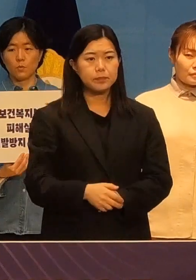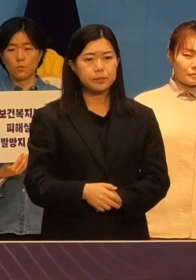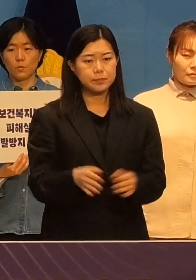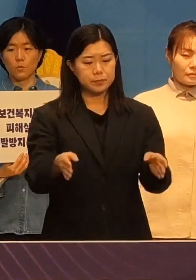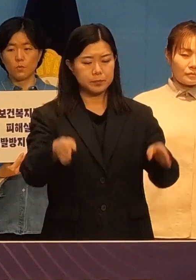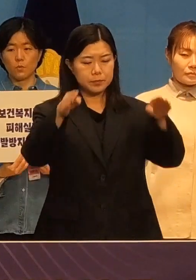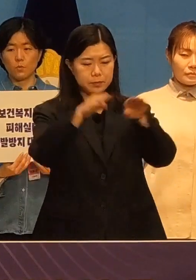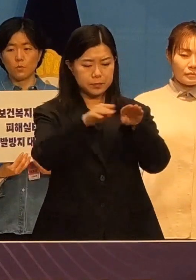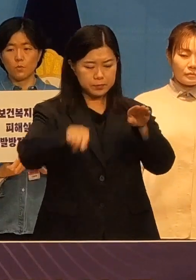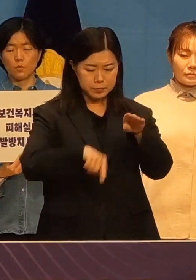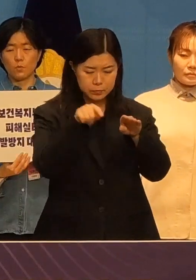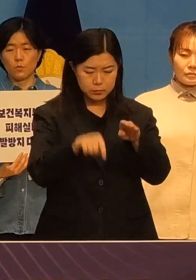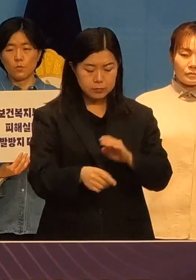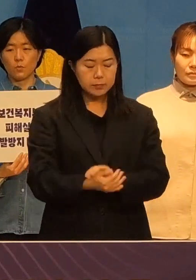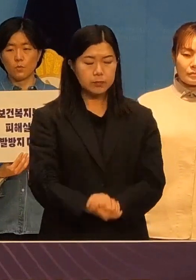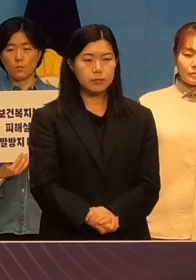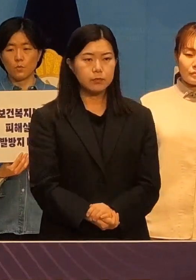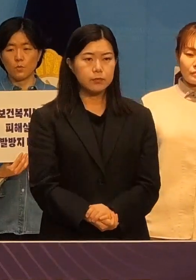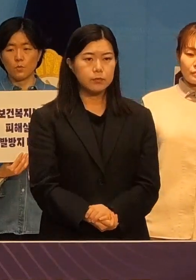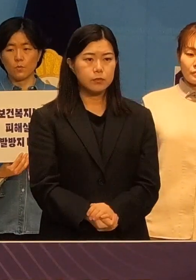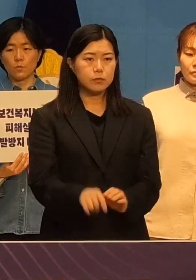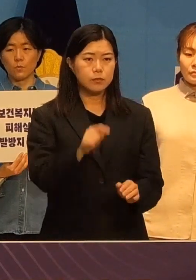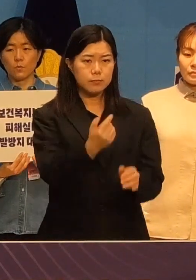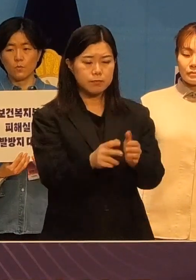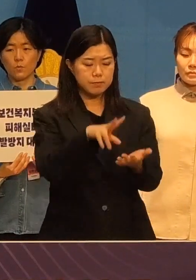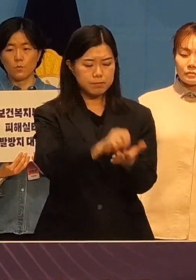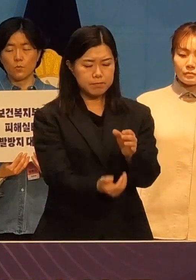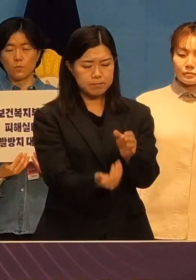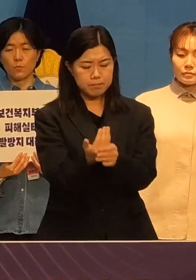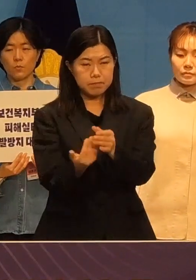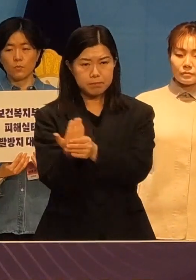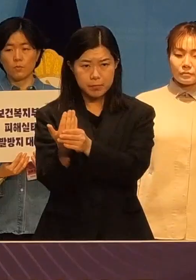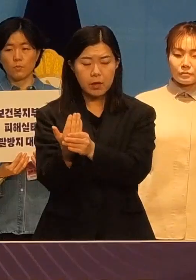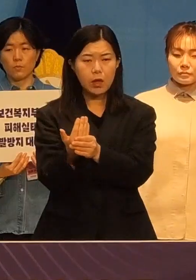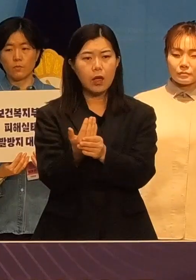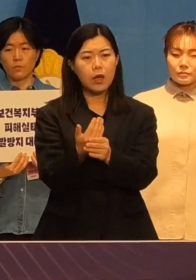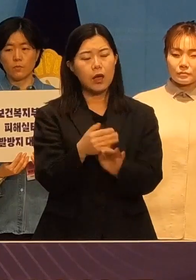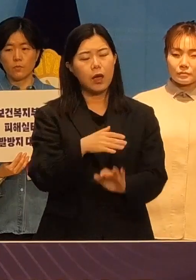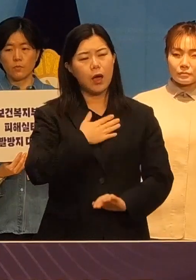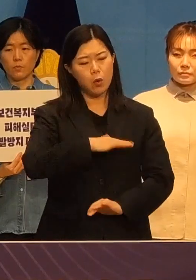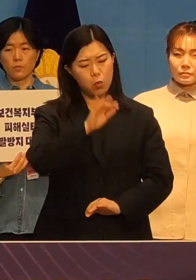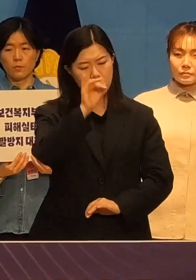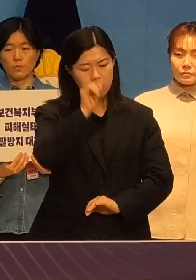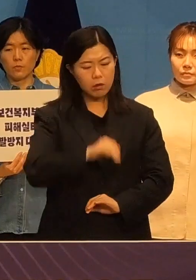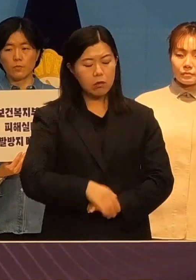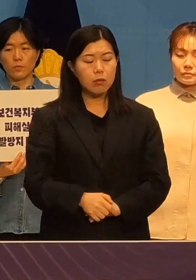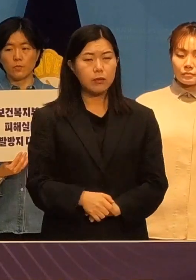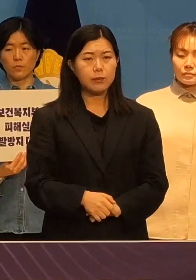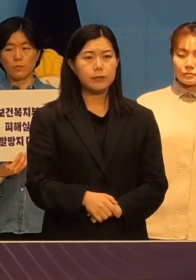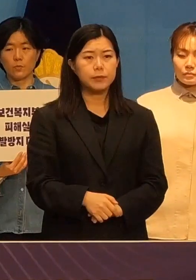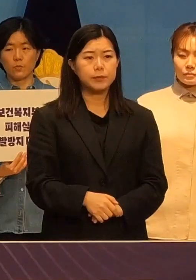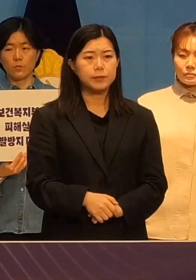시설 안에서 이런 일들이 발생해 왔다는 사실을 알고 있었습니다.